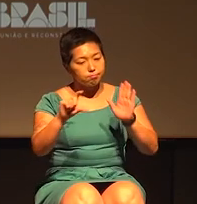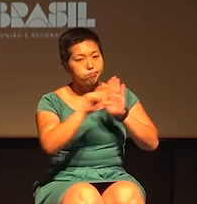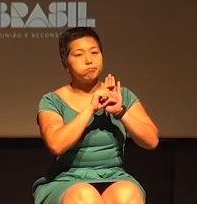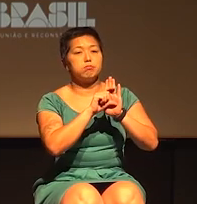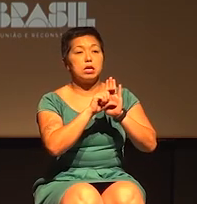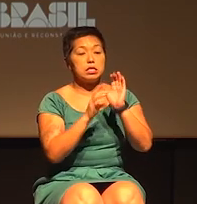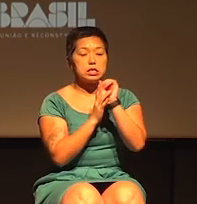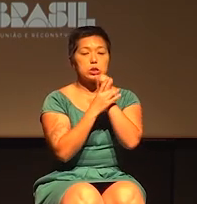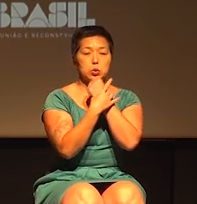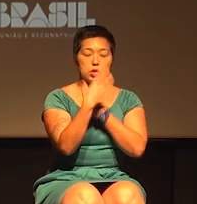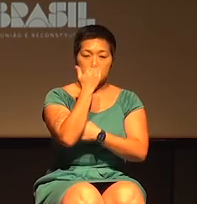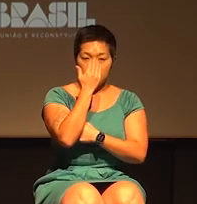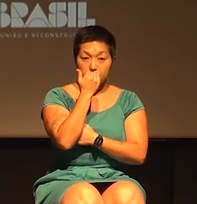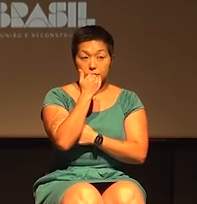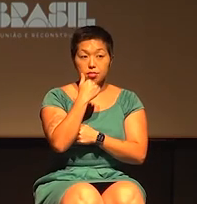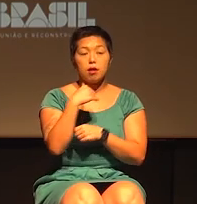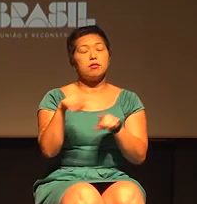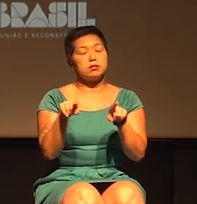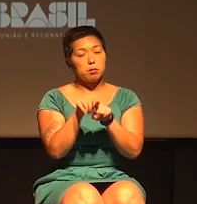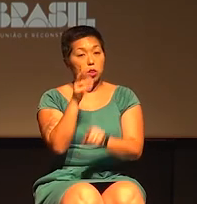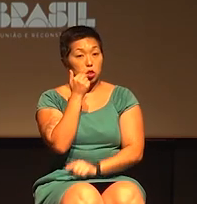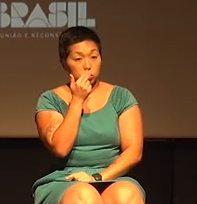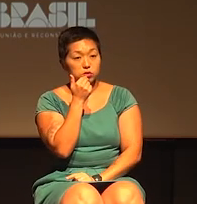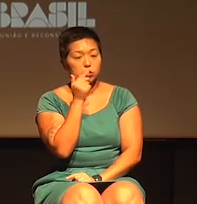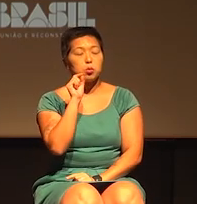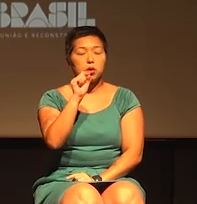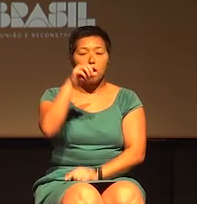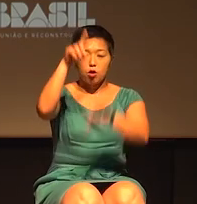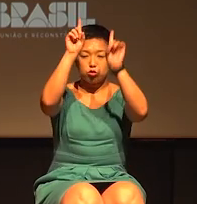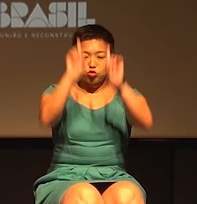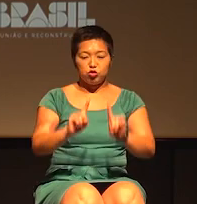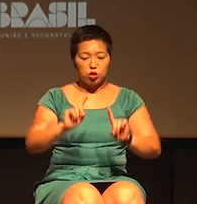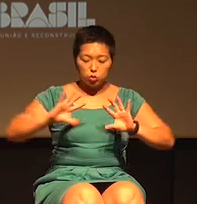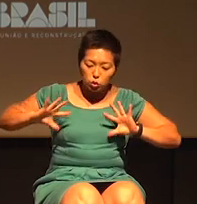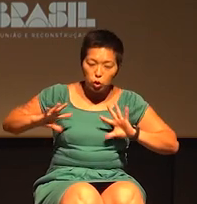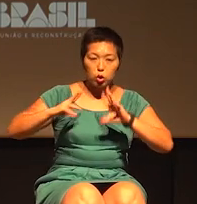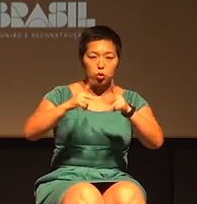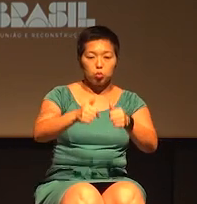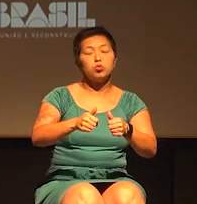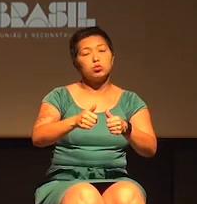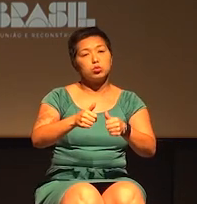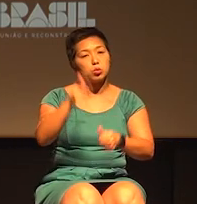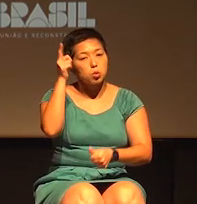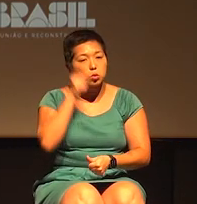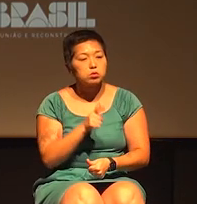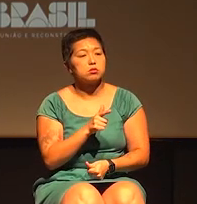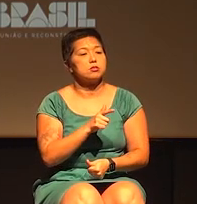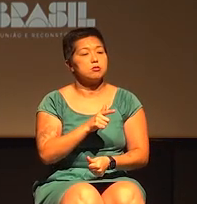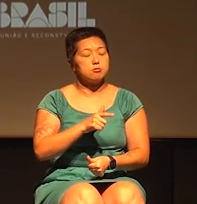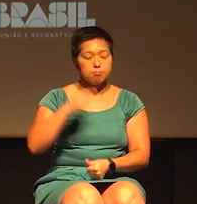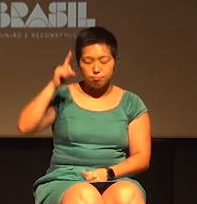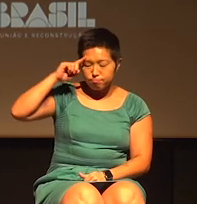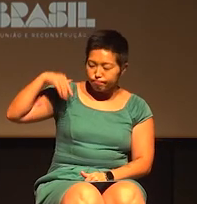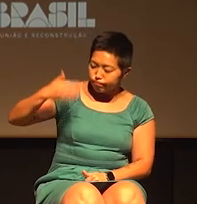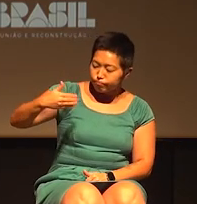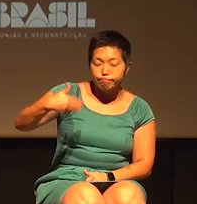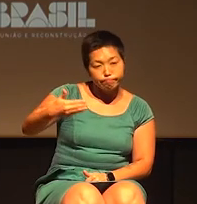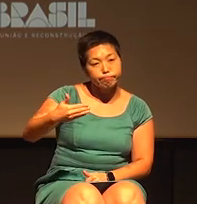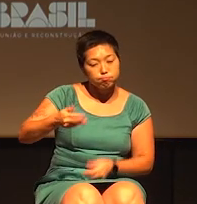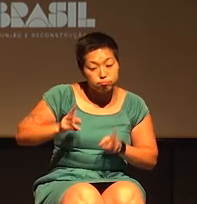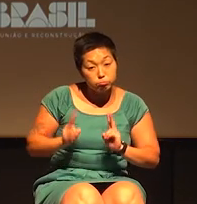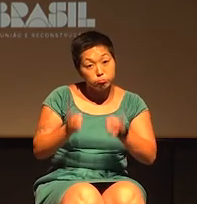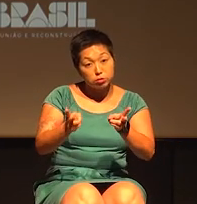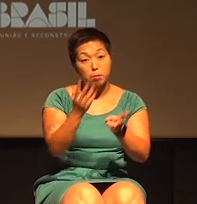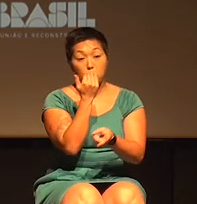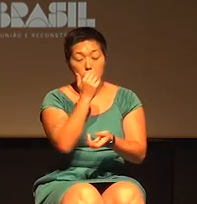nutricional que consiste na realização do direito de todos ao acesso regular permanente a o